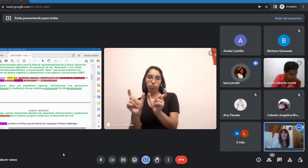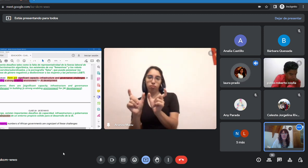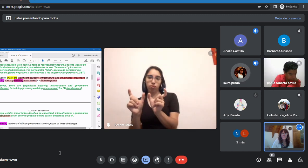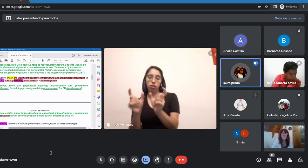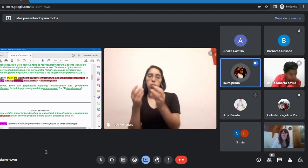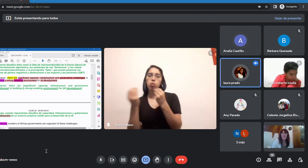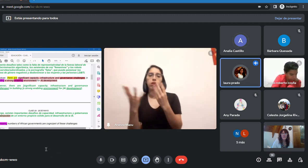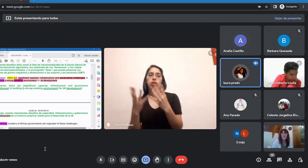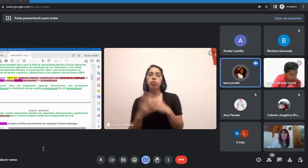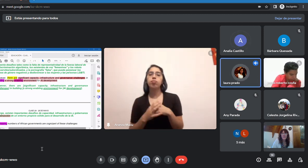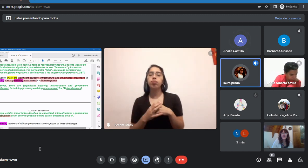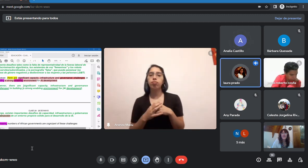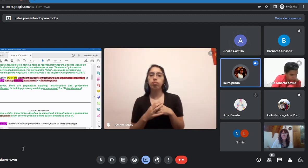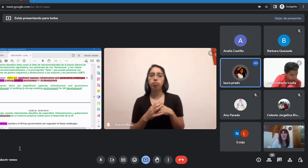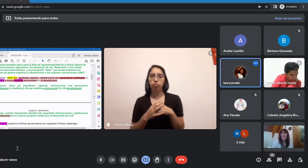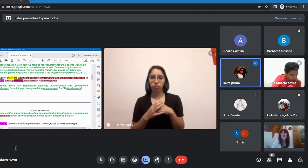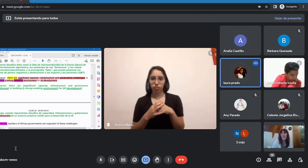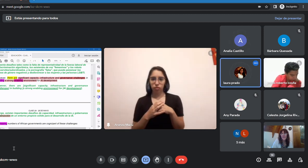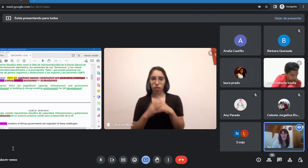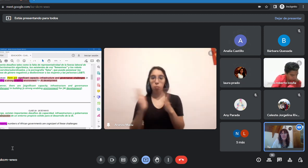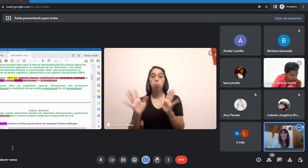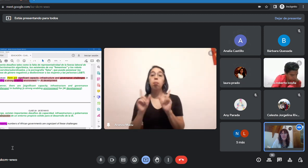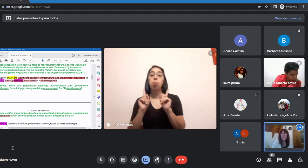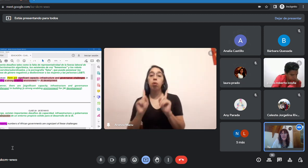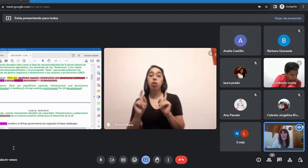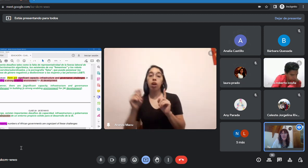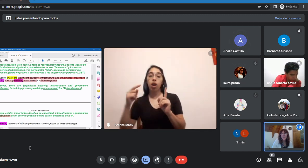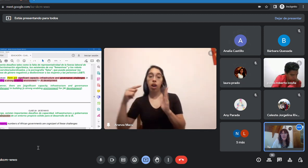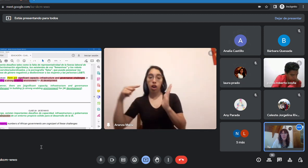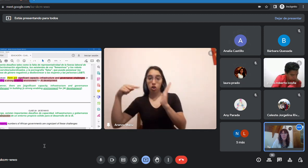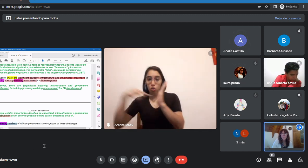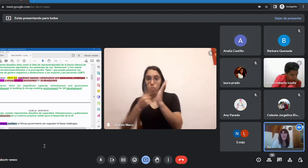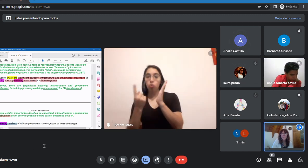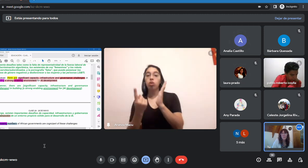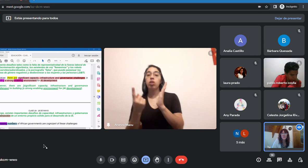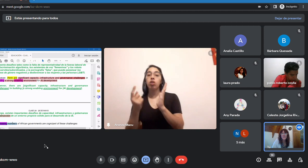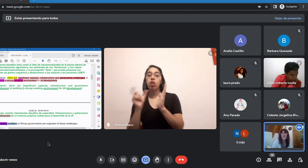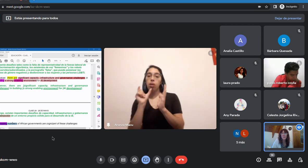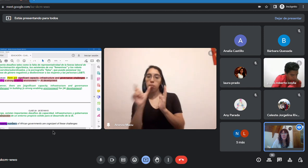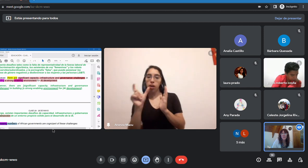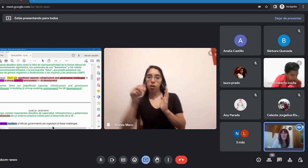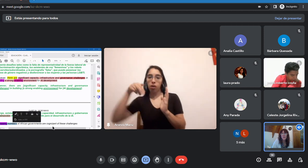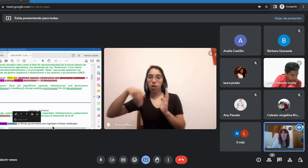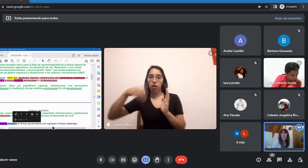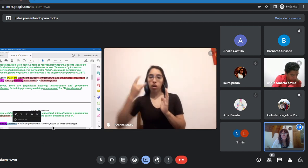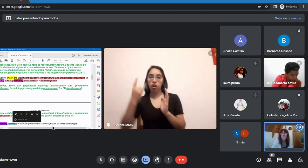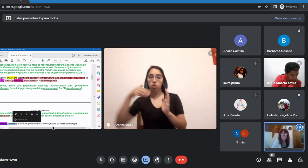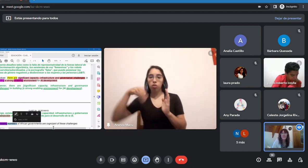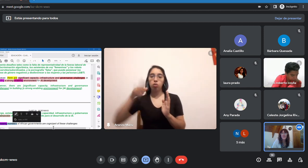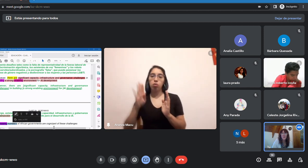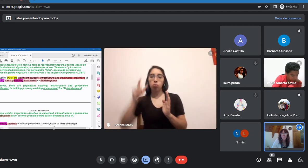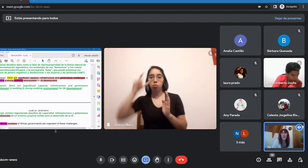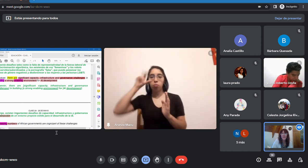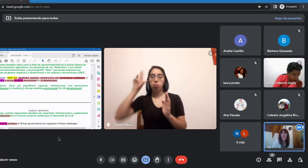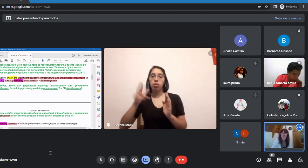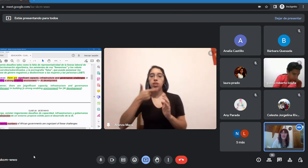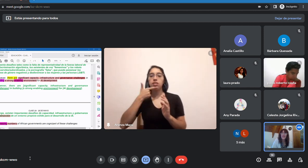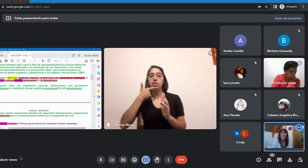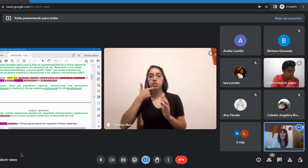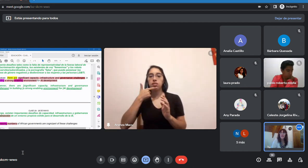Porque number es el núcleo. Claro, sería, ¿cómo se traduce? Esa es una palabra bastante